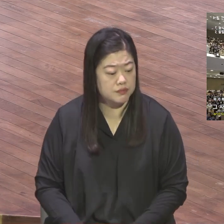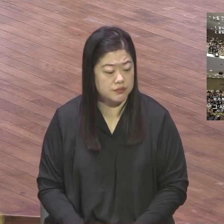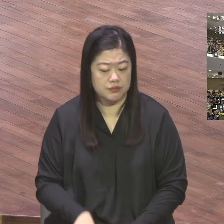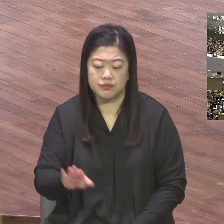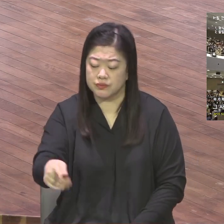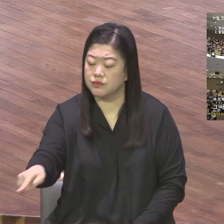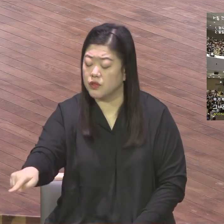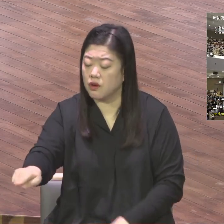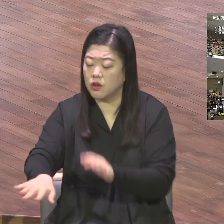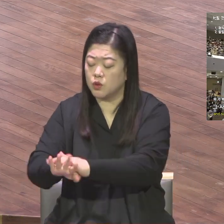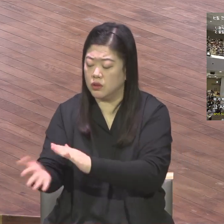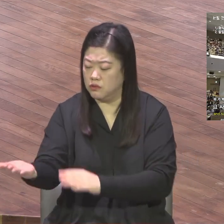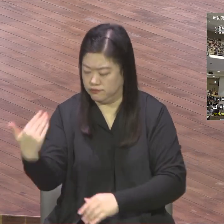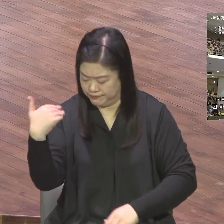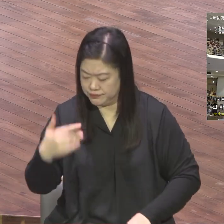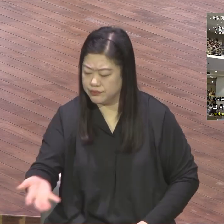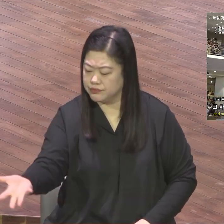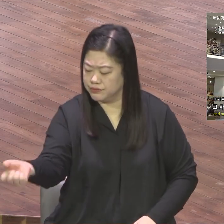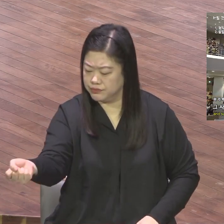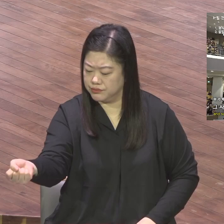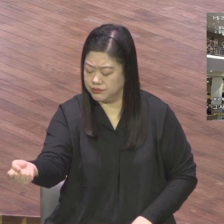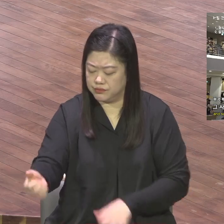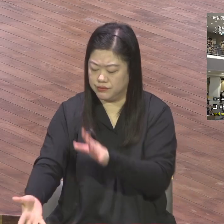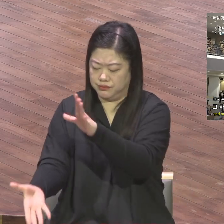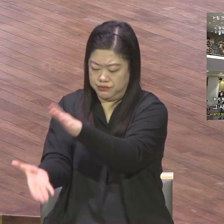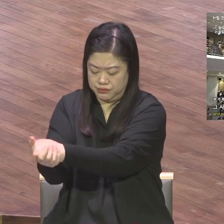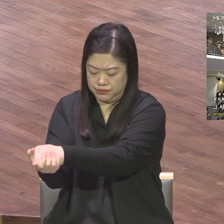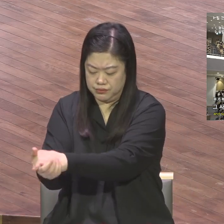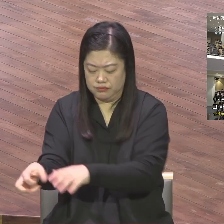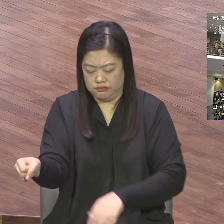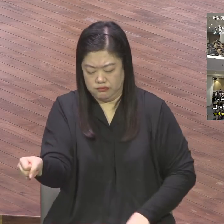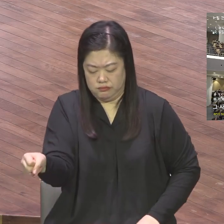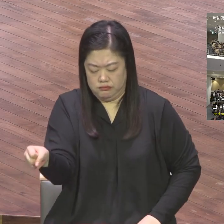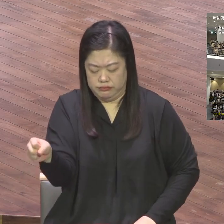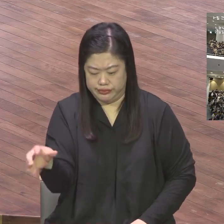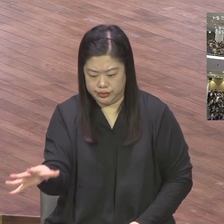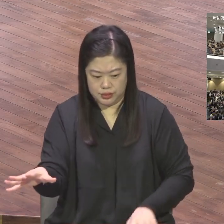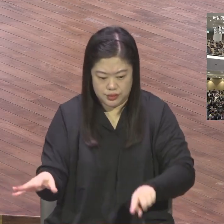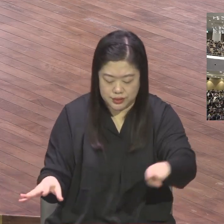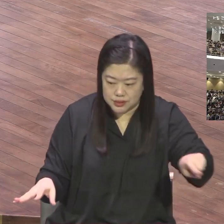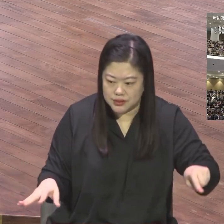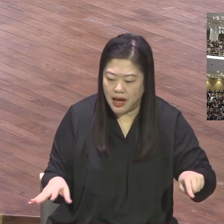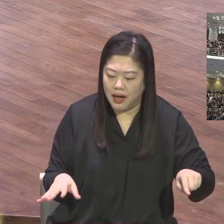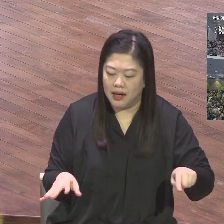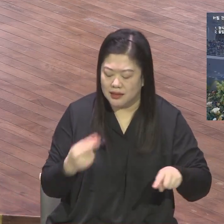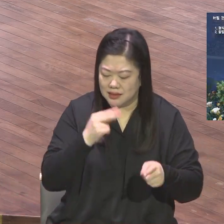손을 내밀라 하시니 내밀매 그 손이 회복되었더라.